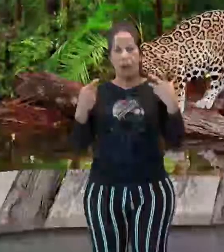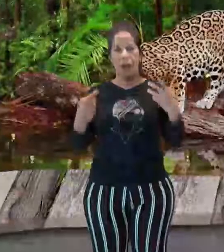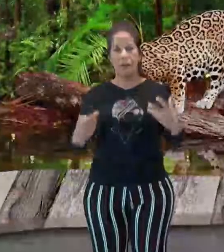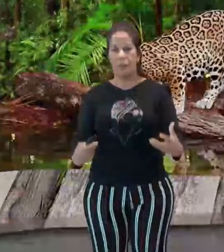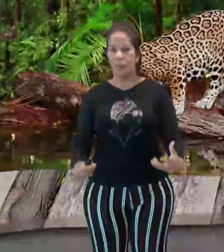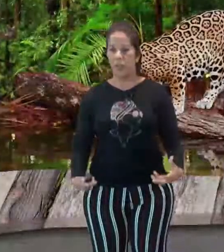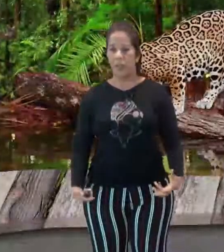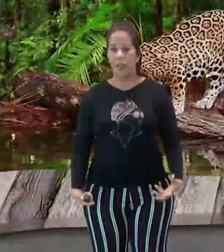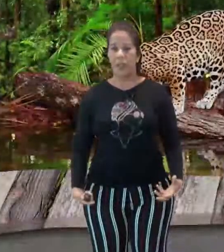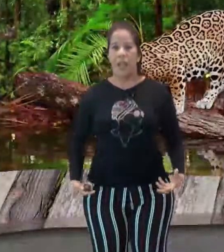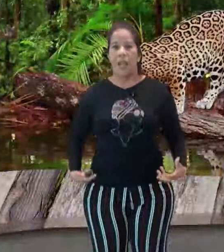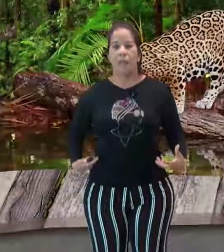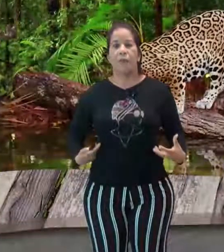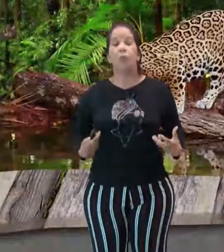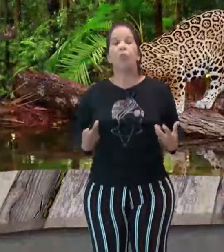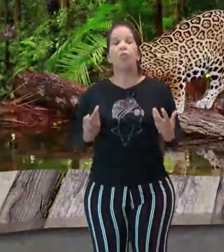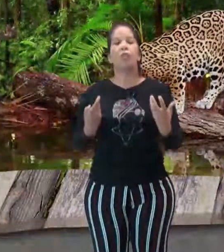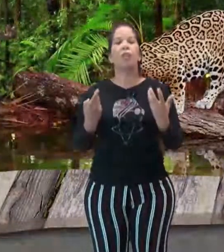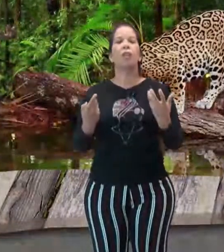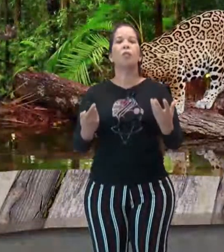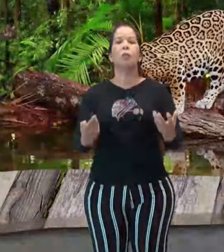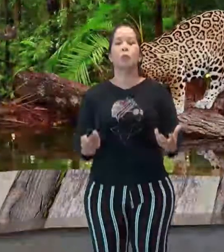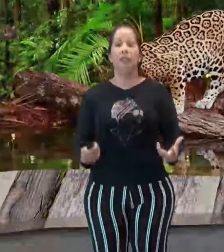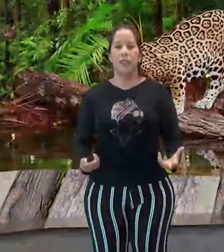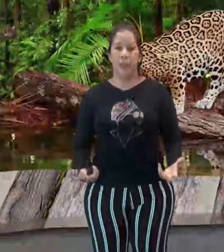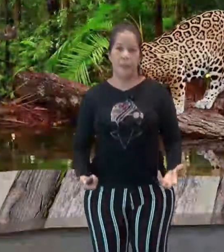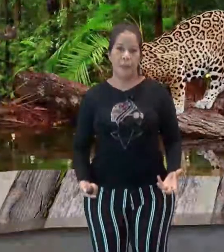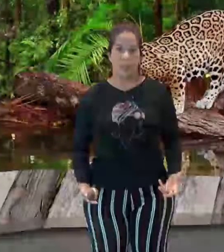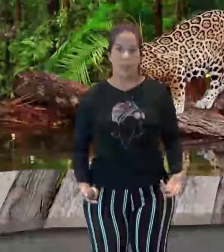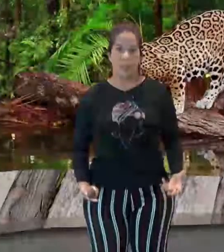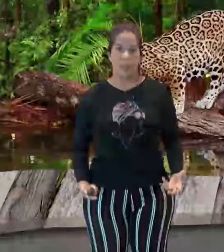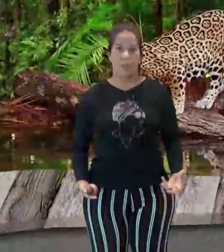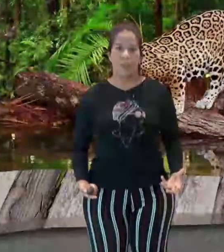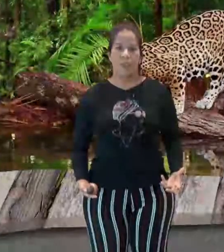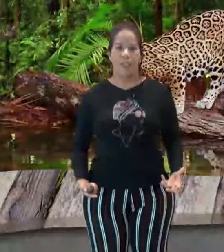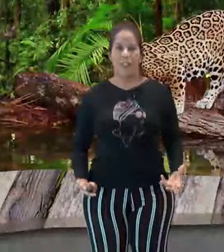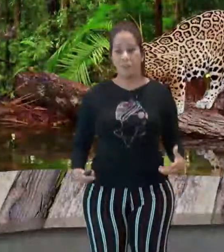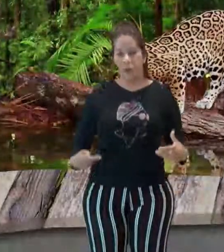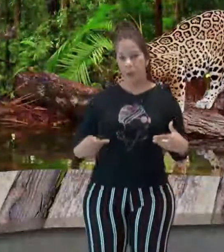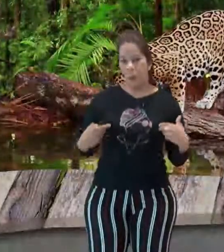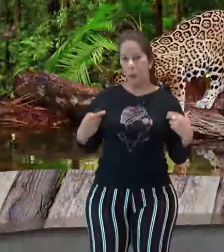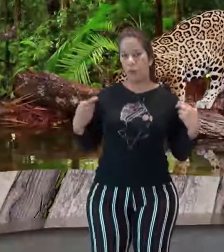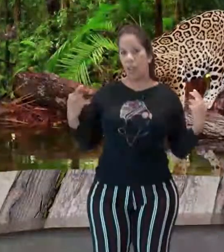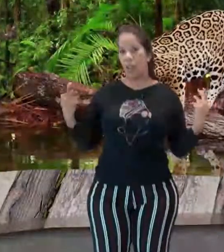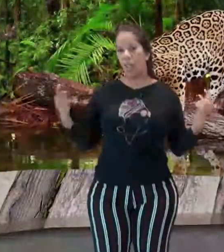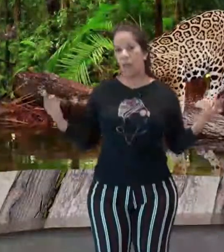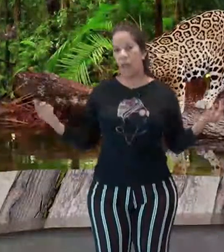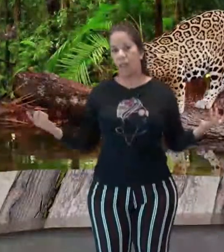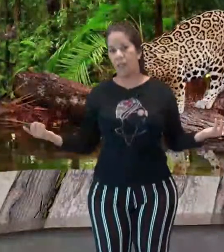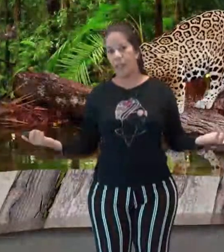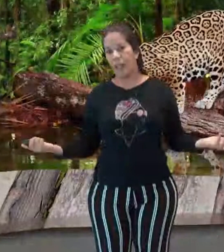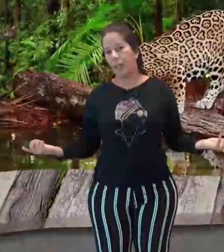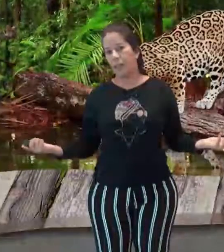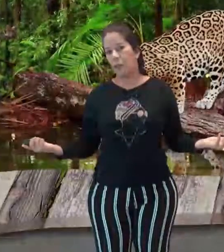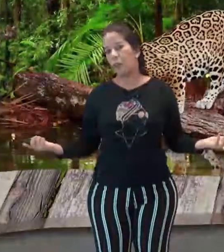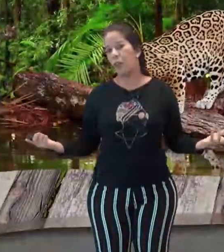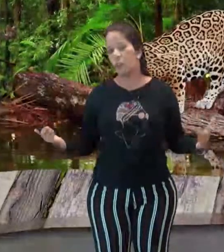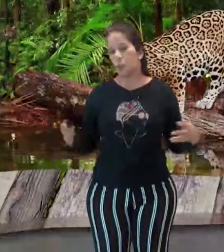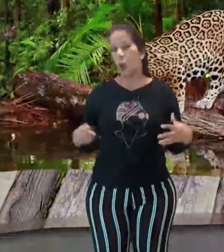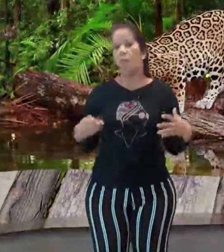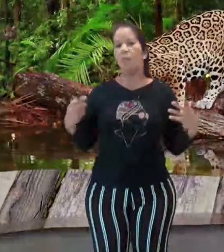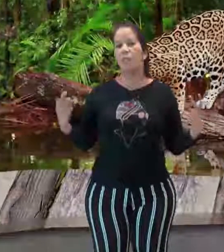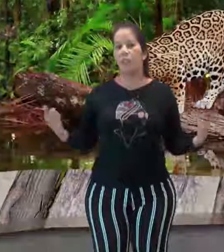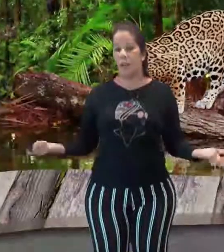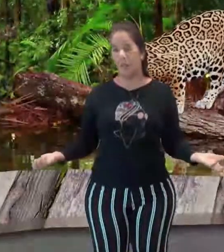esses vários sistemas funcionando internamente e que vão repercutir aí na parte externa, o que